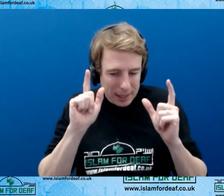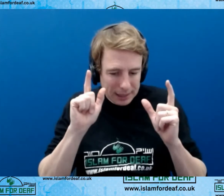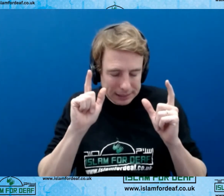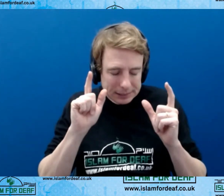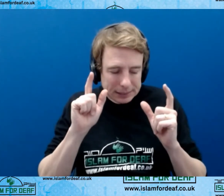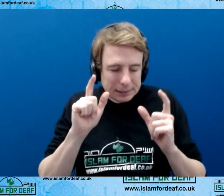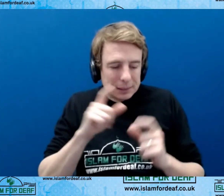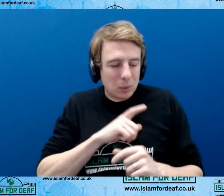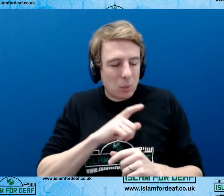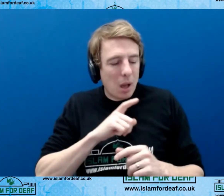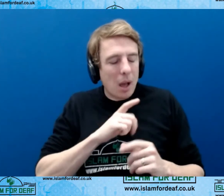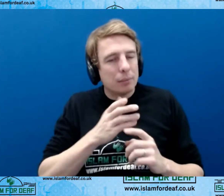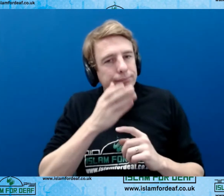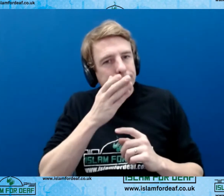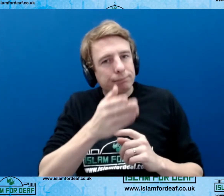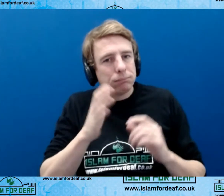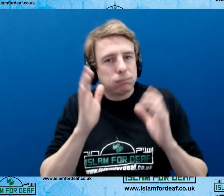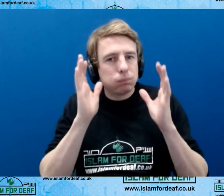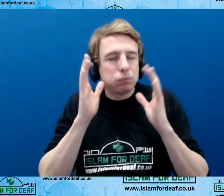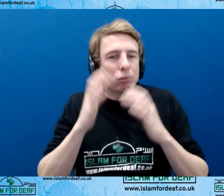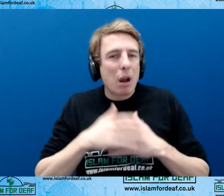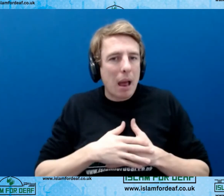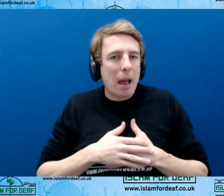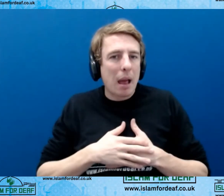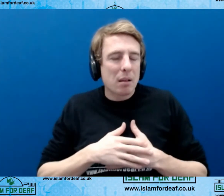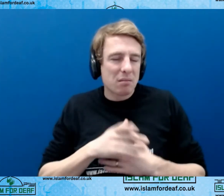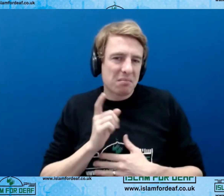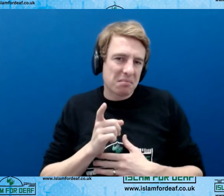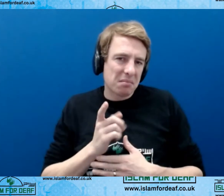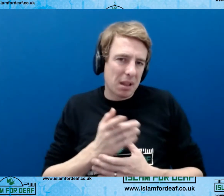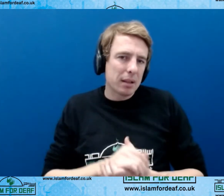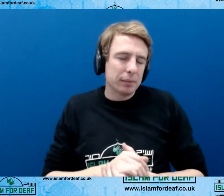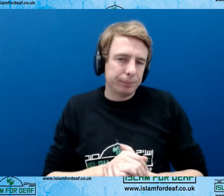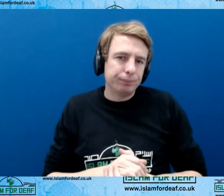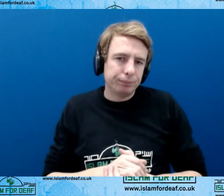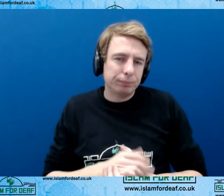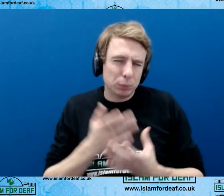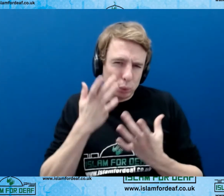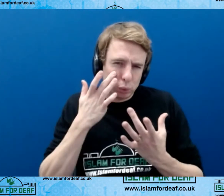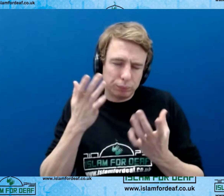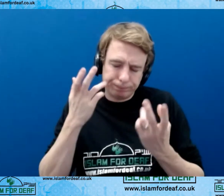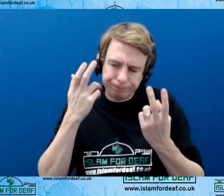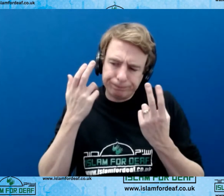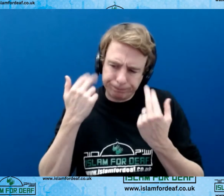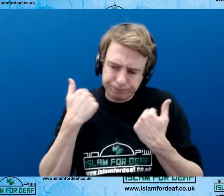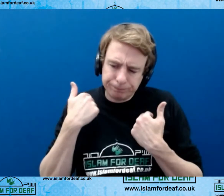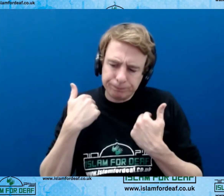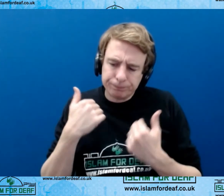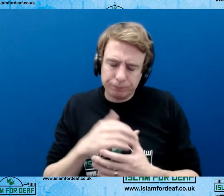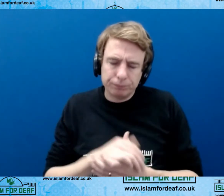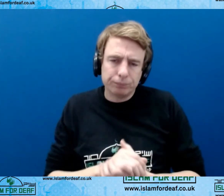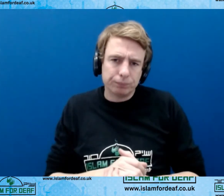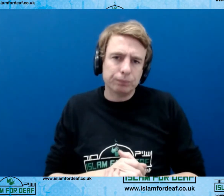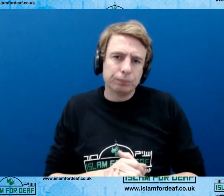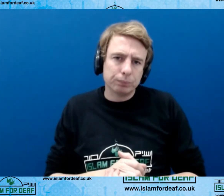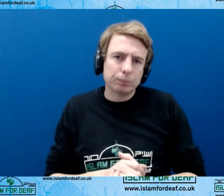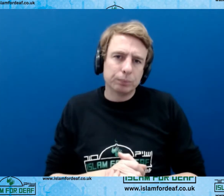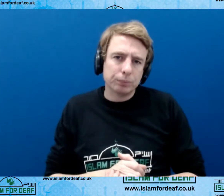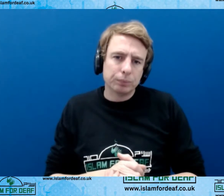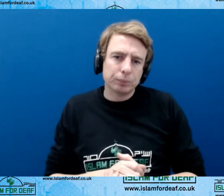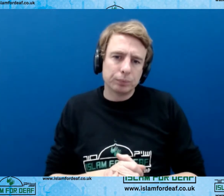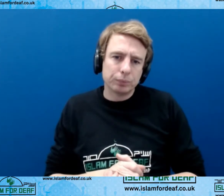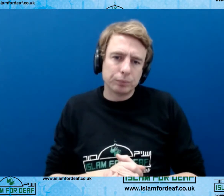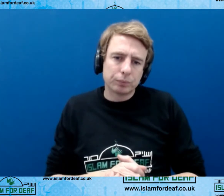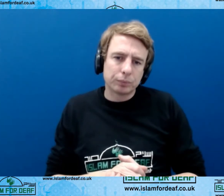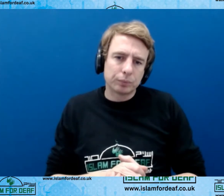for the prayer. ويخرج في الصيف كما عندنا هنا مثلا أو في أفريقيا يخرج في الصيف في